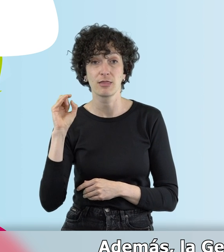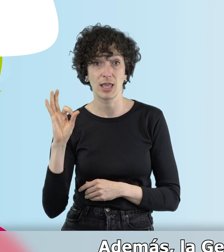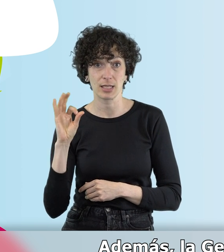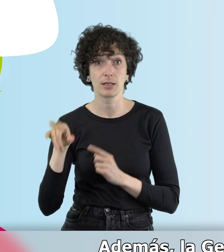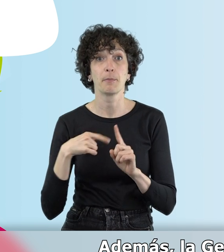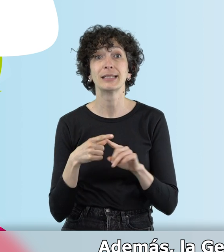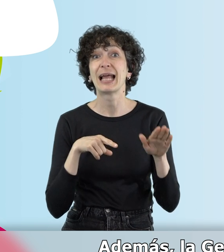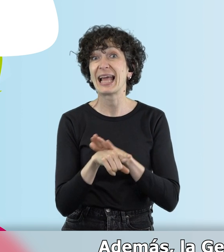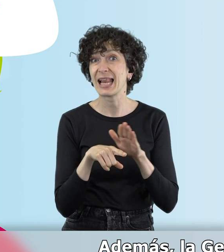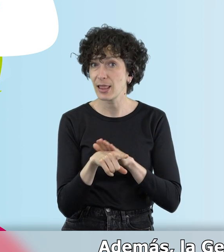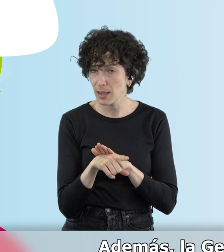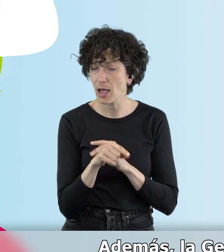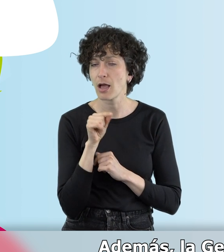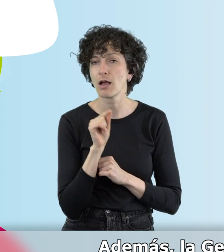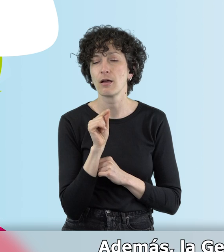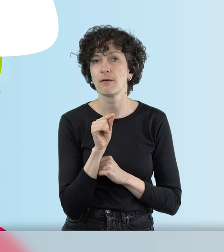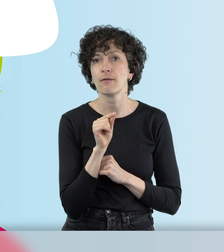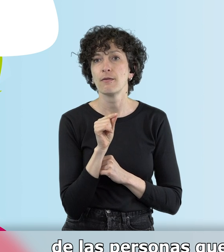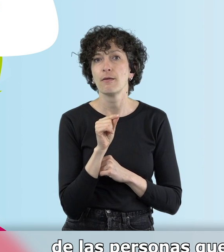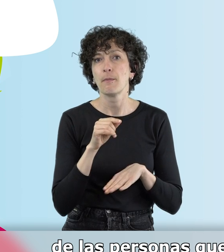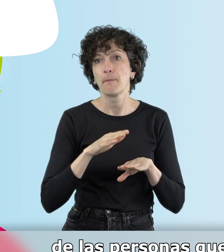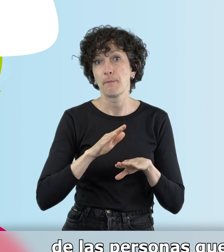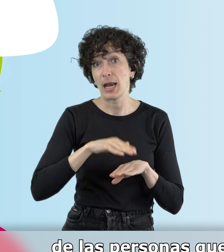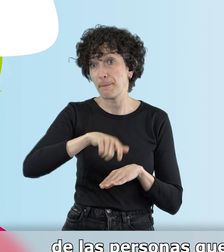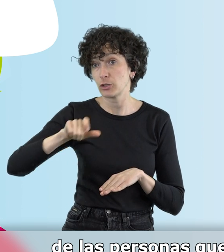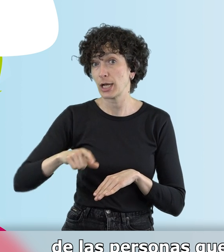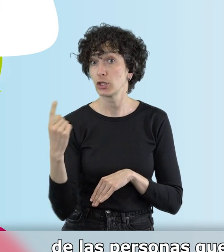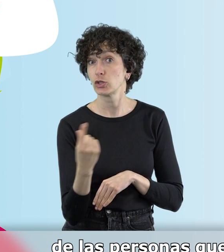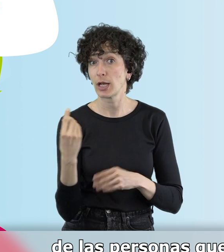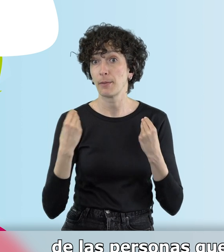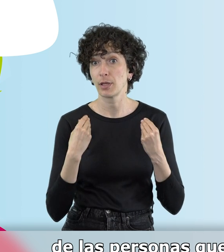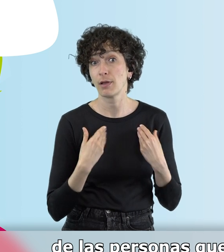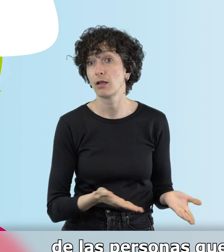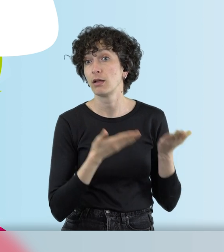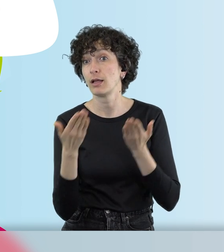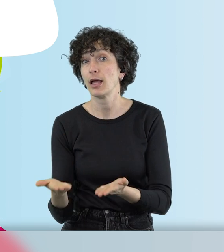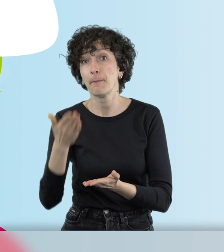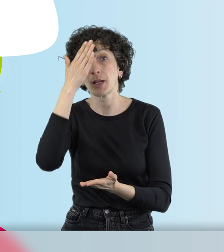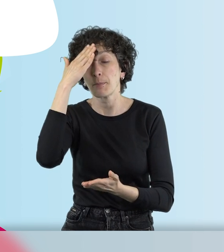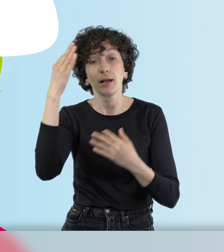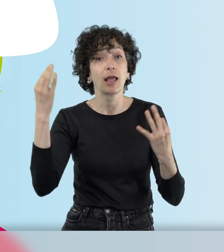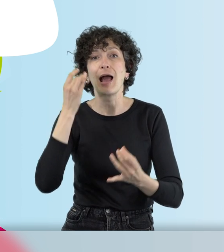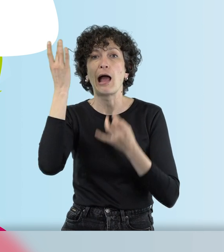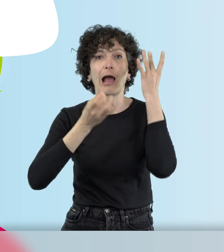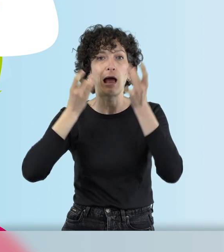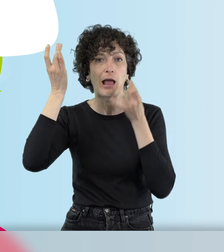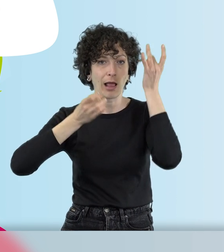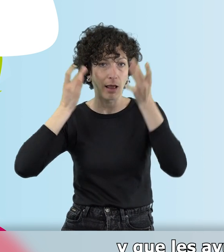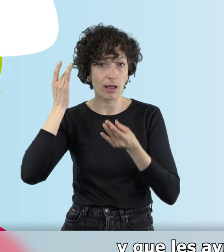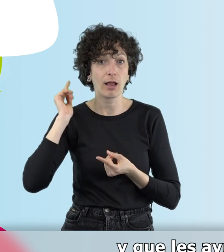que fundamentalmente está poniendo a disposición de las personas que viven solos son actividades. Actividades en